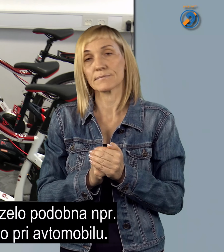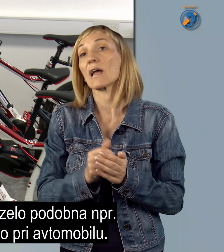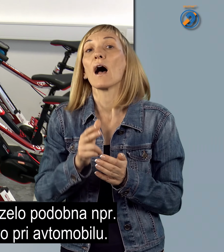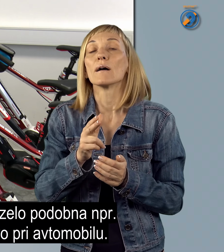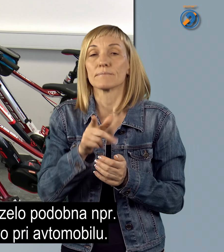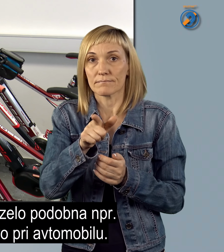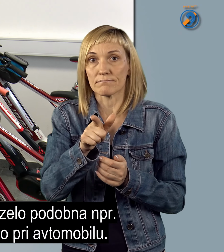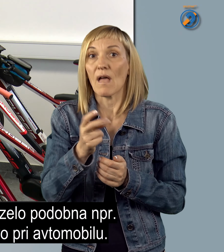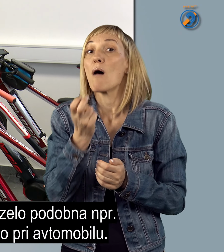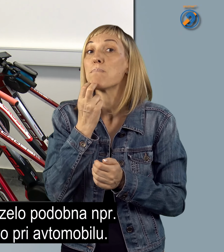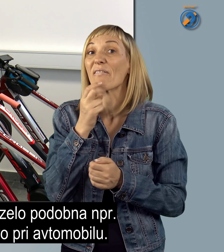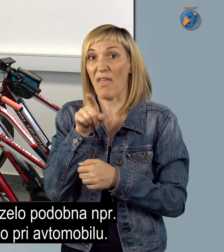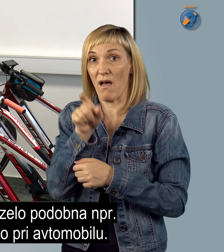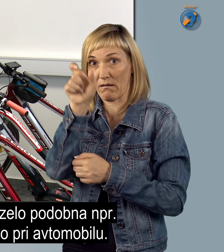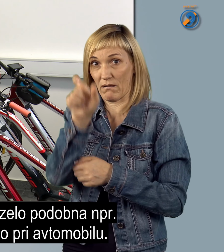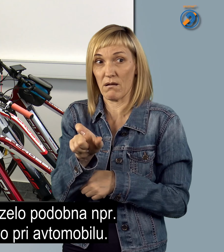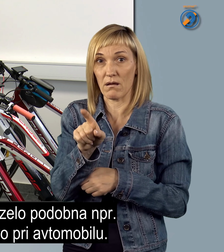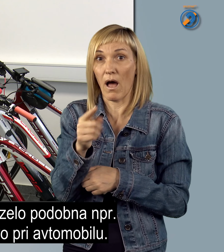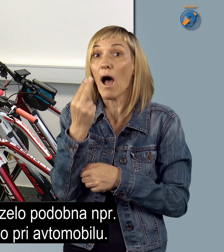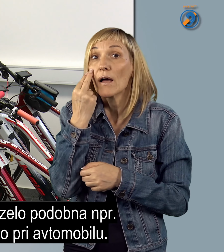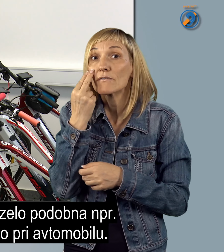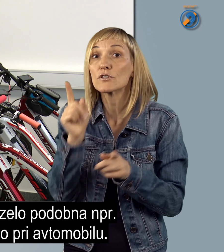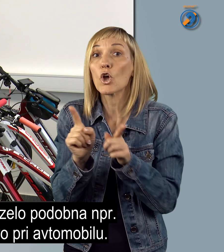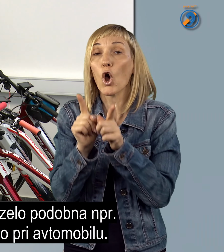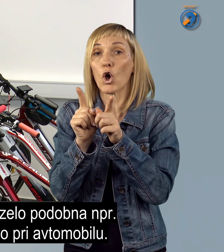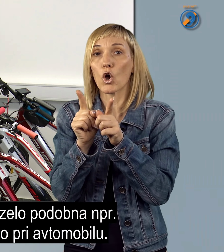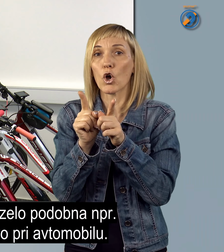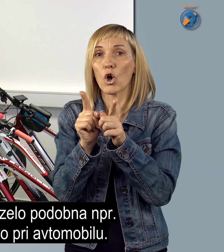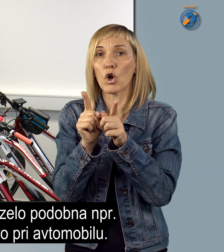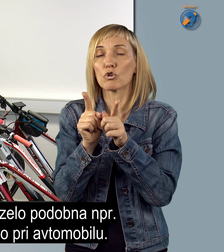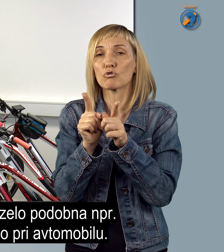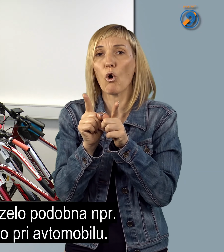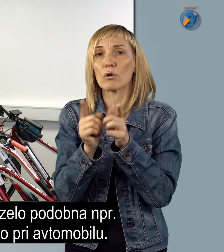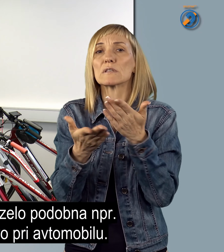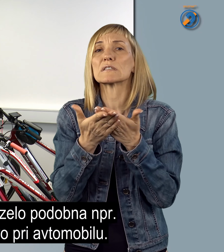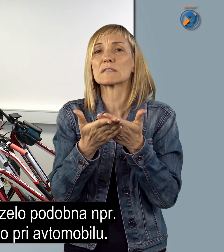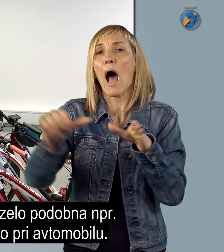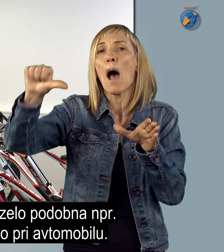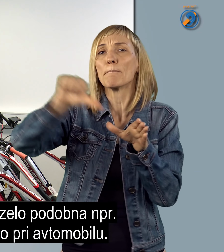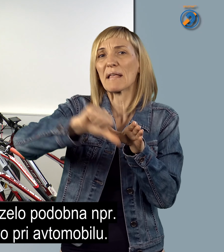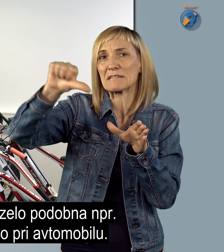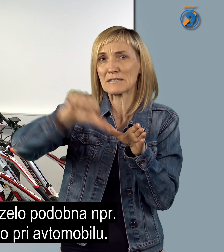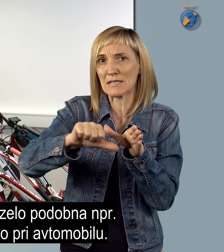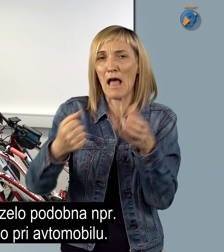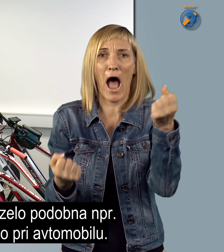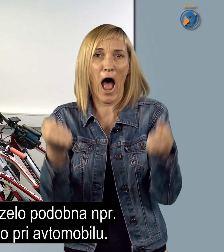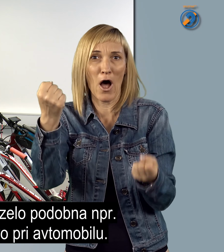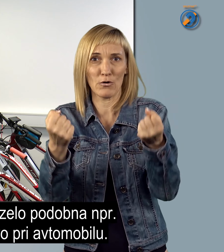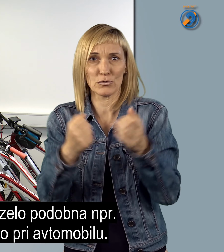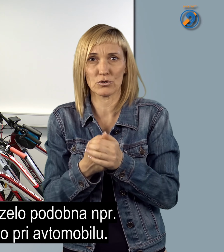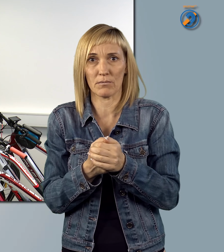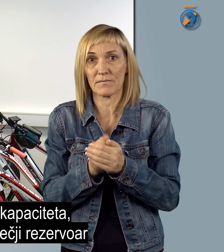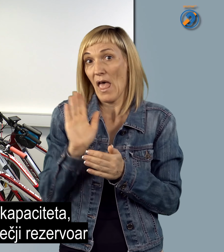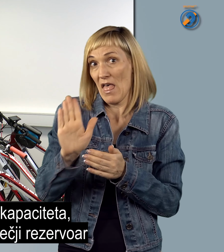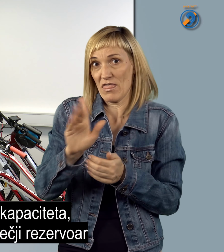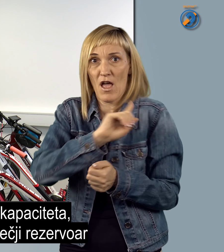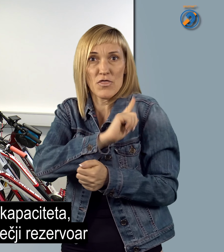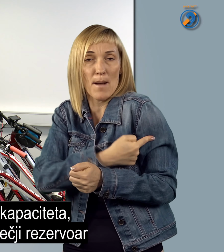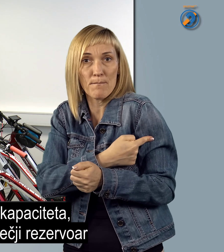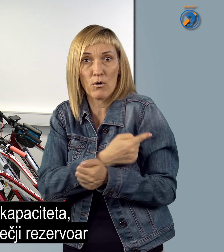In električno baterijo si lahko predstavljate, da je zelo podobno kot rezervoar za gorivo pri avtomobilu. Torej,